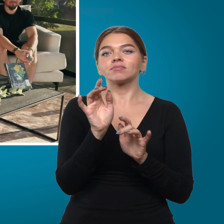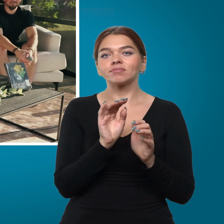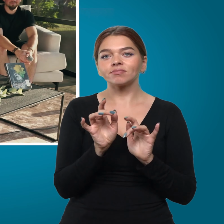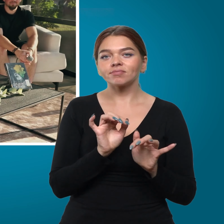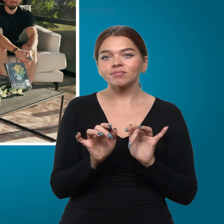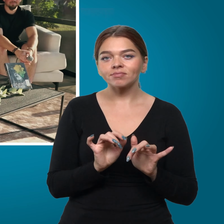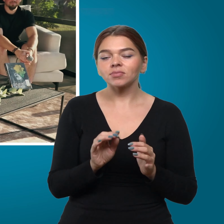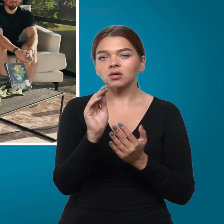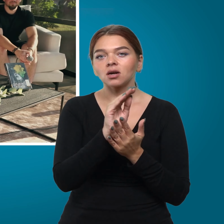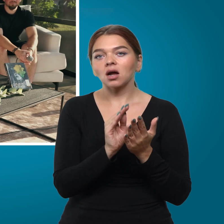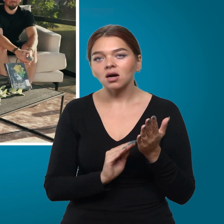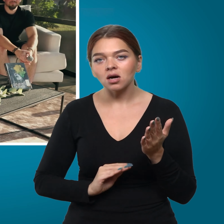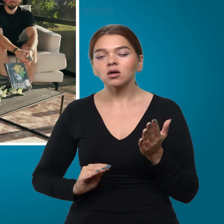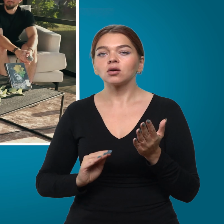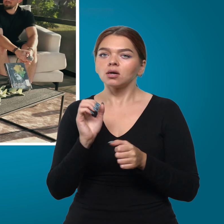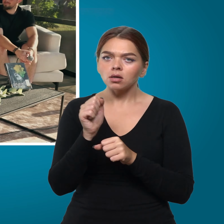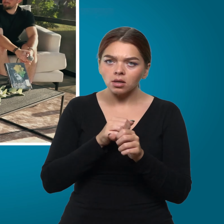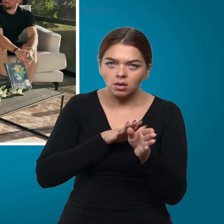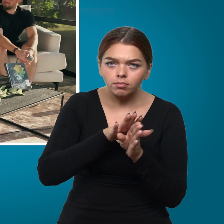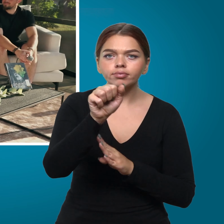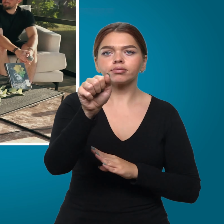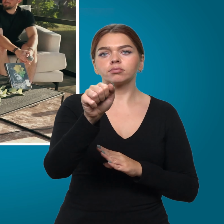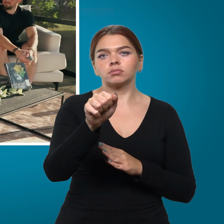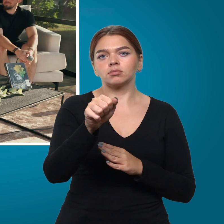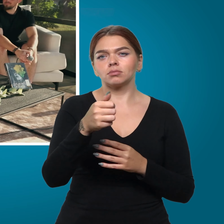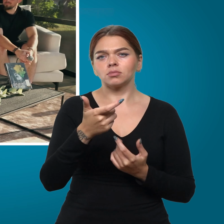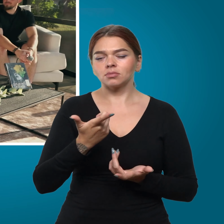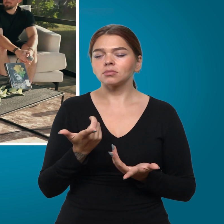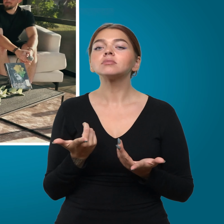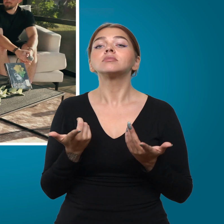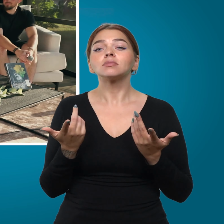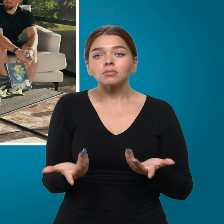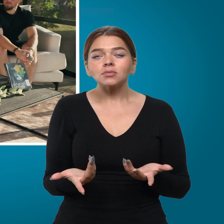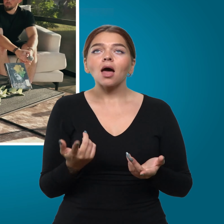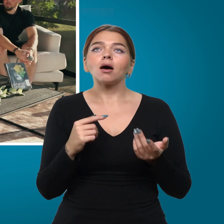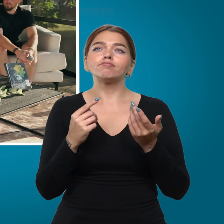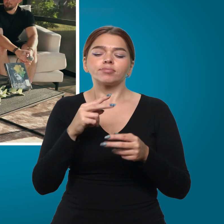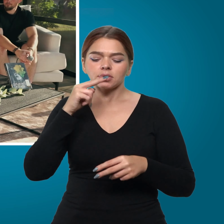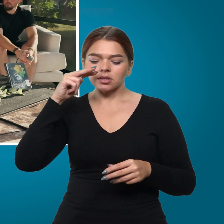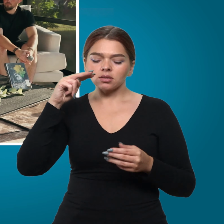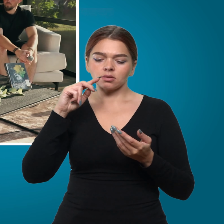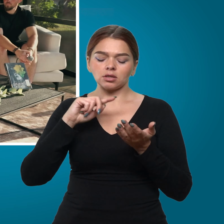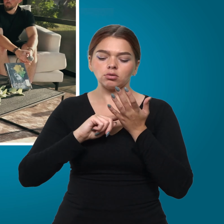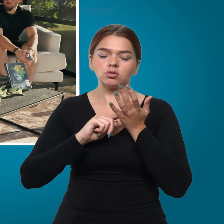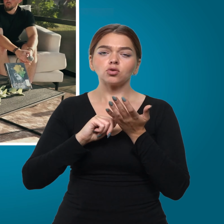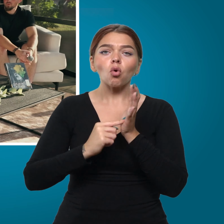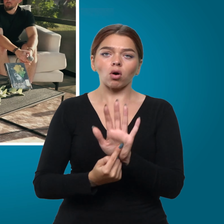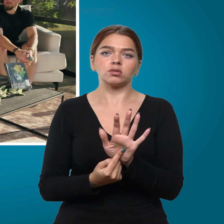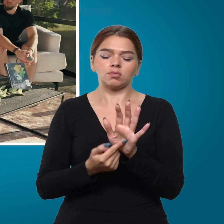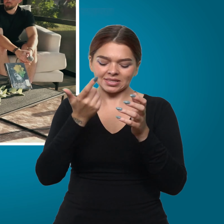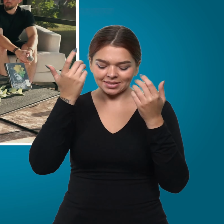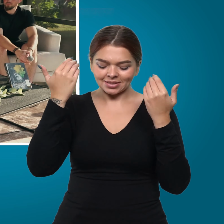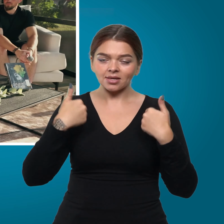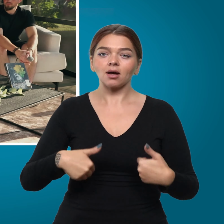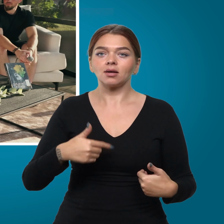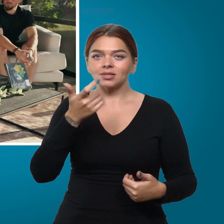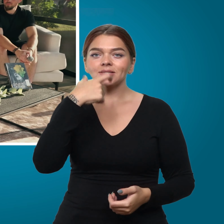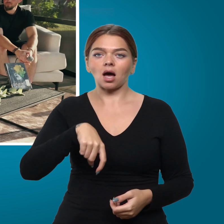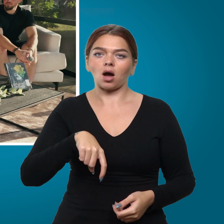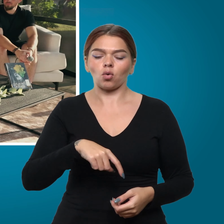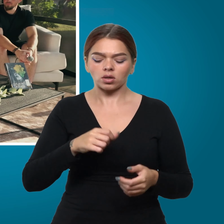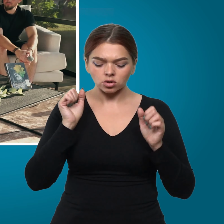buvo toksai momentas, kai galėdavau dar nuo kokios 9 vakaro prisėsti prie darbų rašymo,